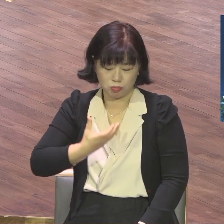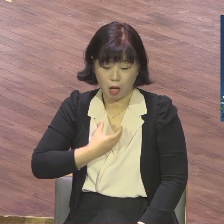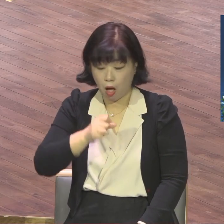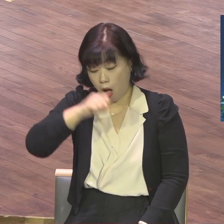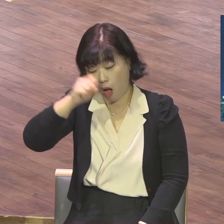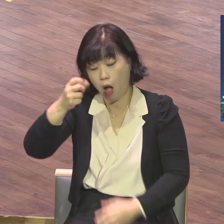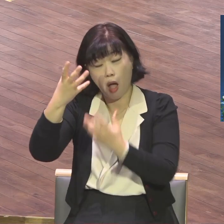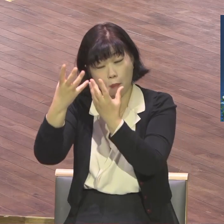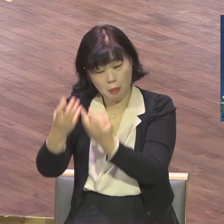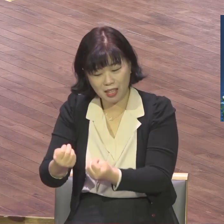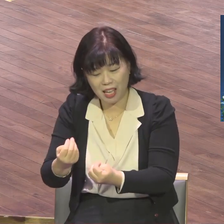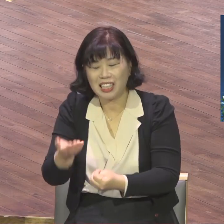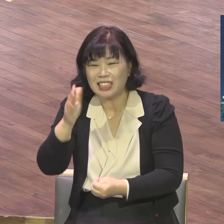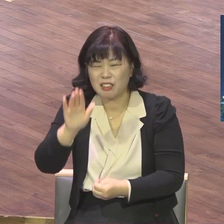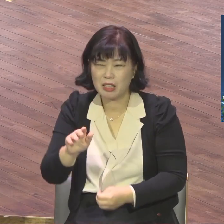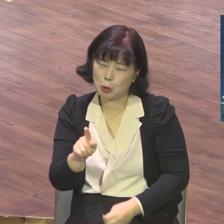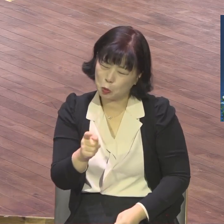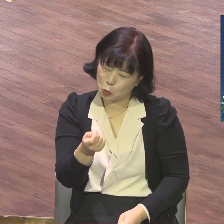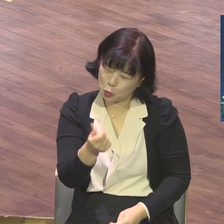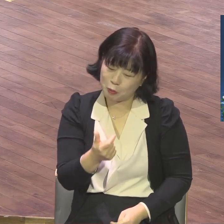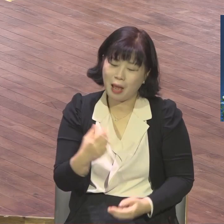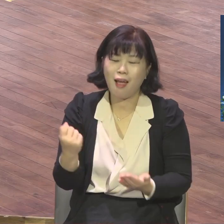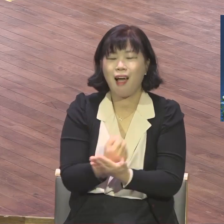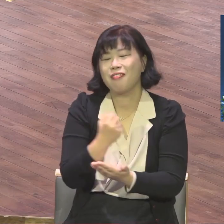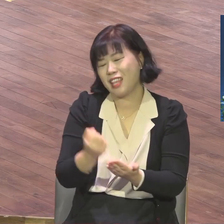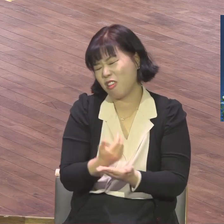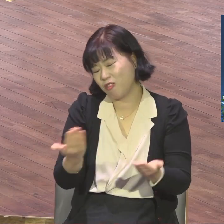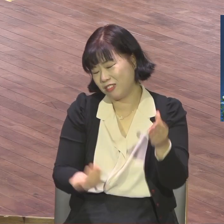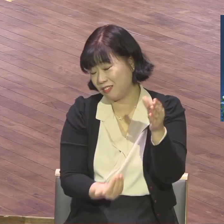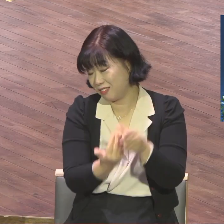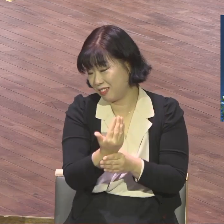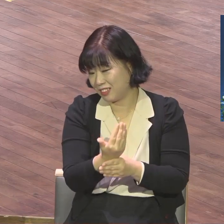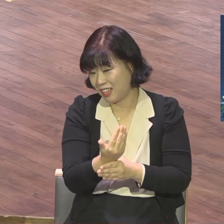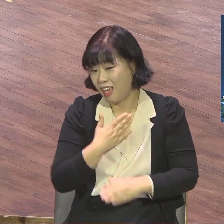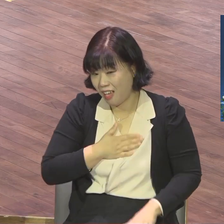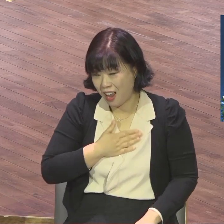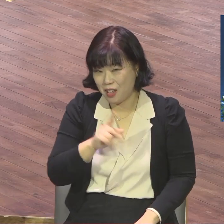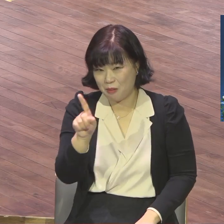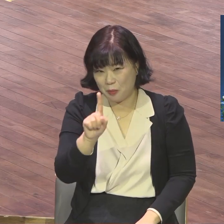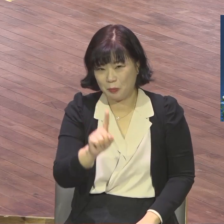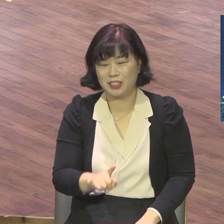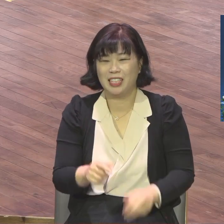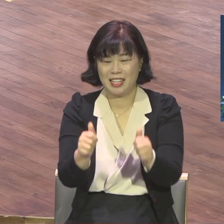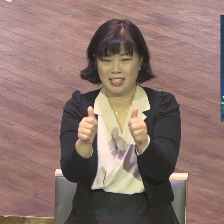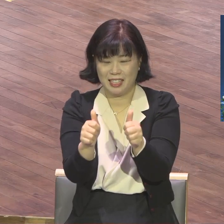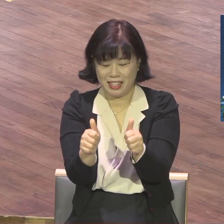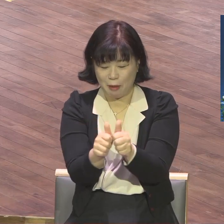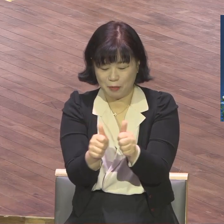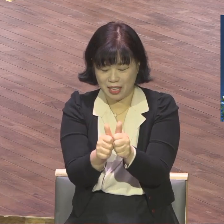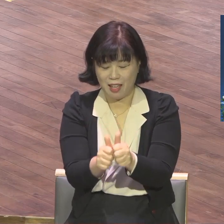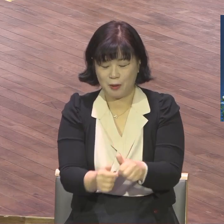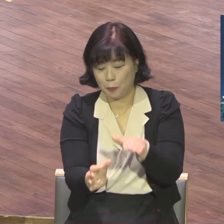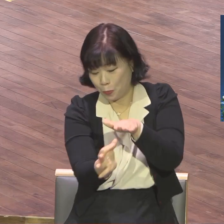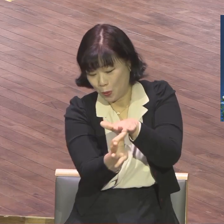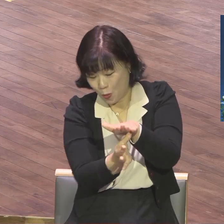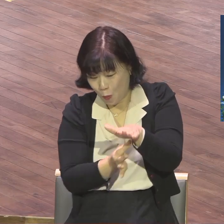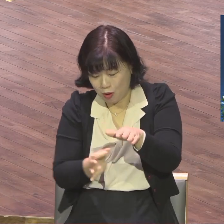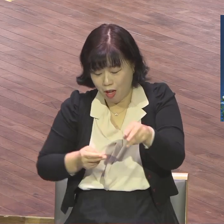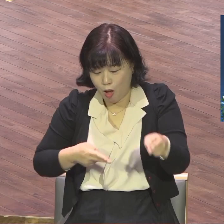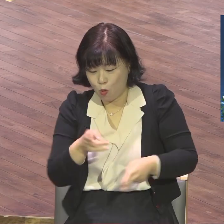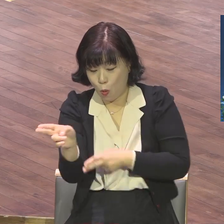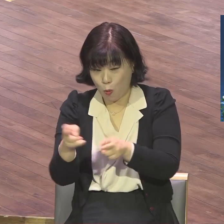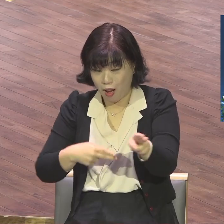남자 롤러스케이팅 3000m 계주, 이 계주를 하는데